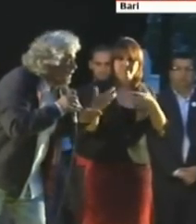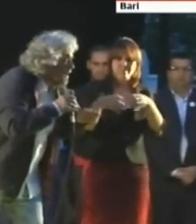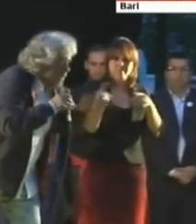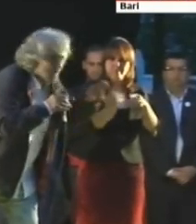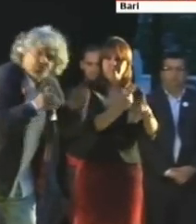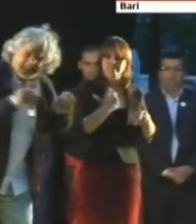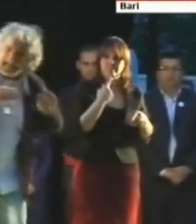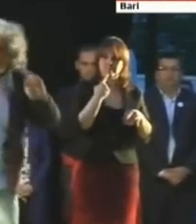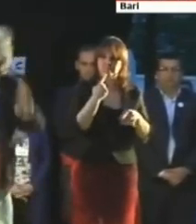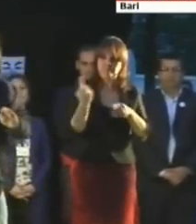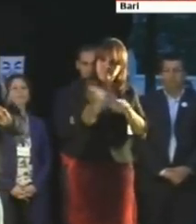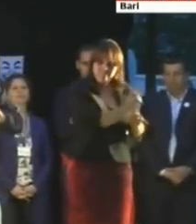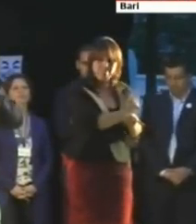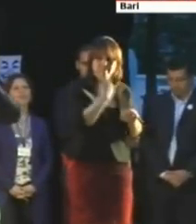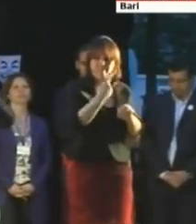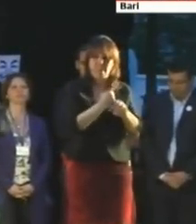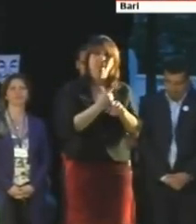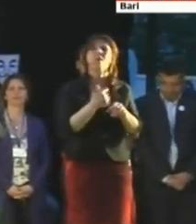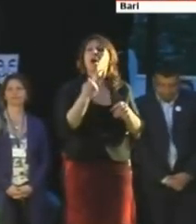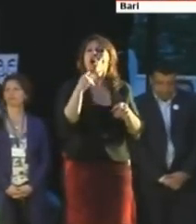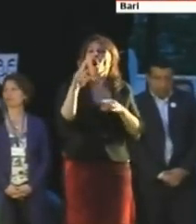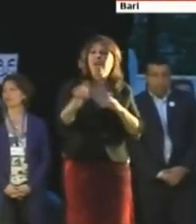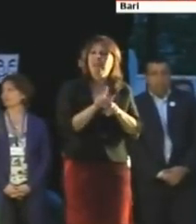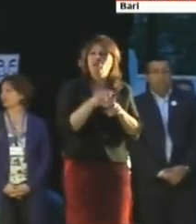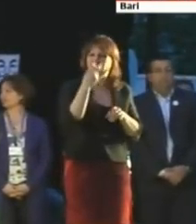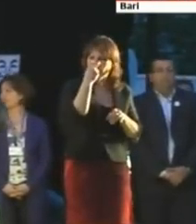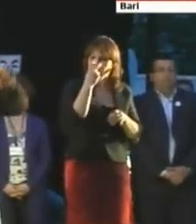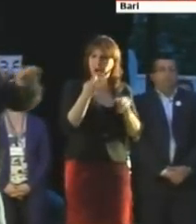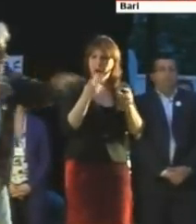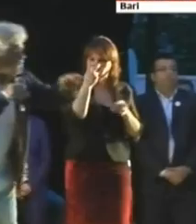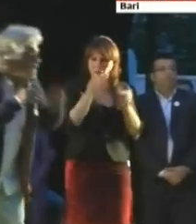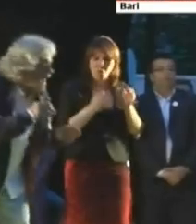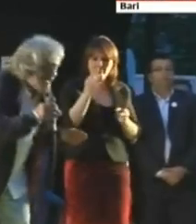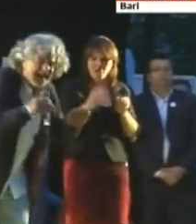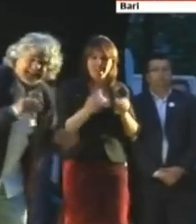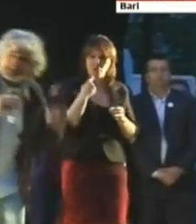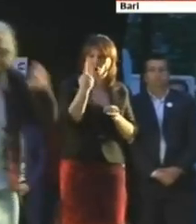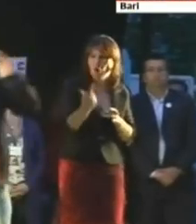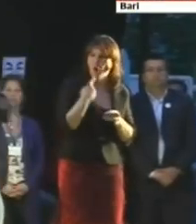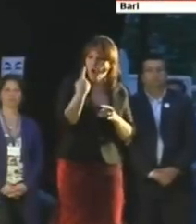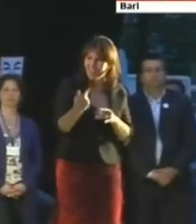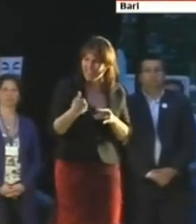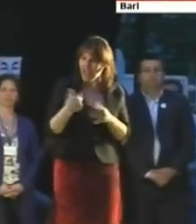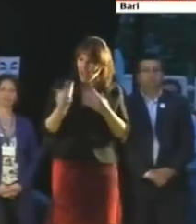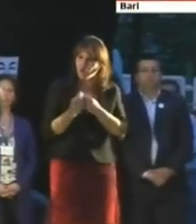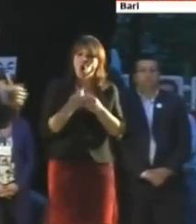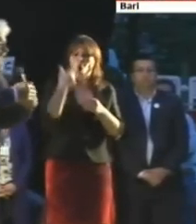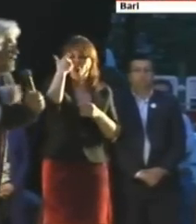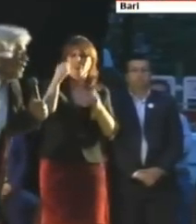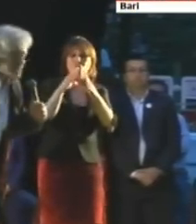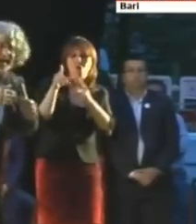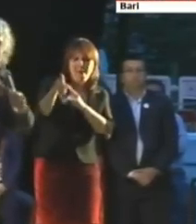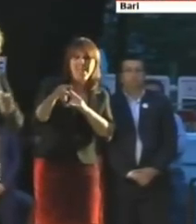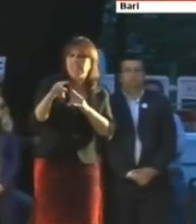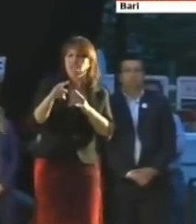detto quando sono andato là con un avvocato e con un magistrato? Ho detto: questi soldi qua che date al governo rumeno ce li